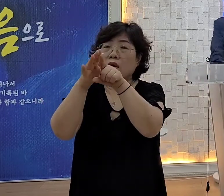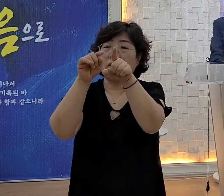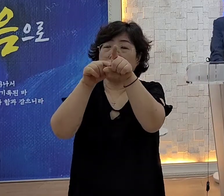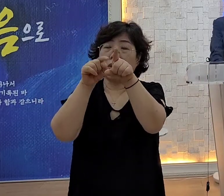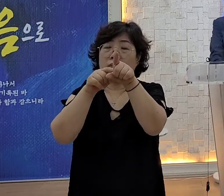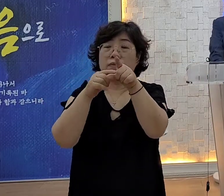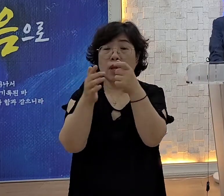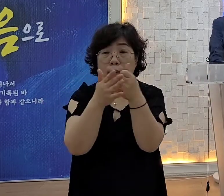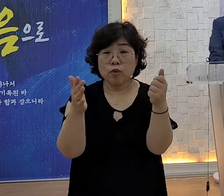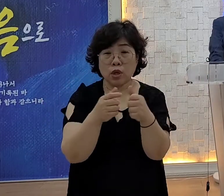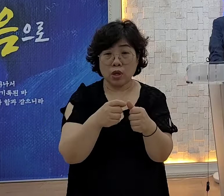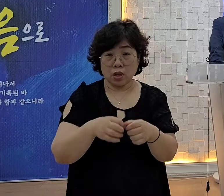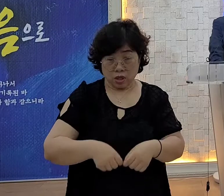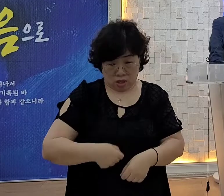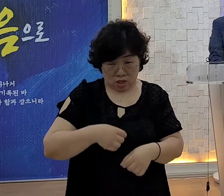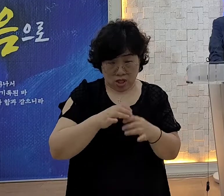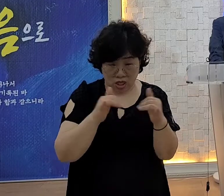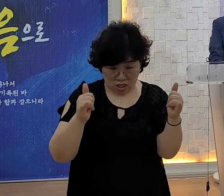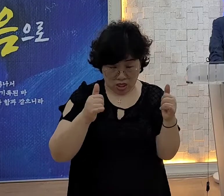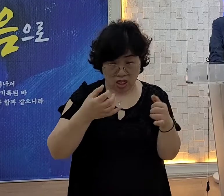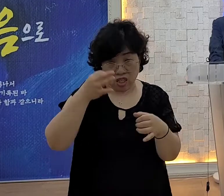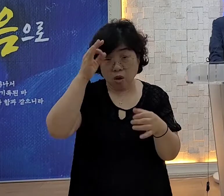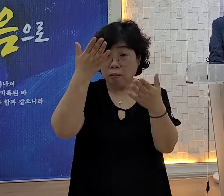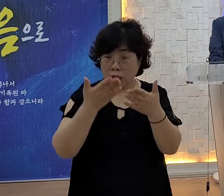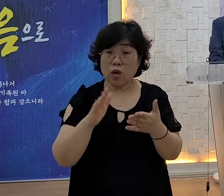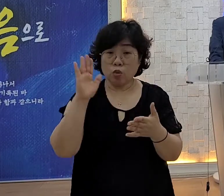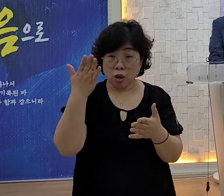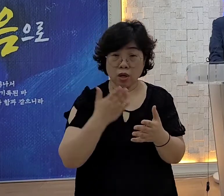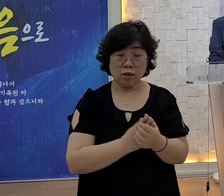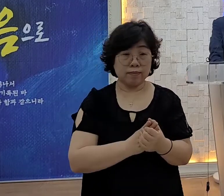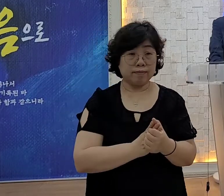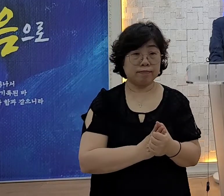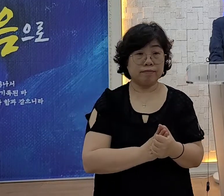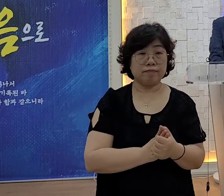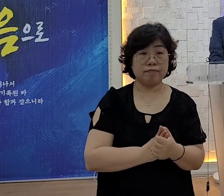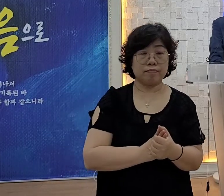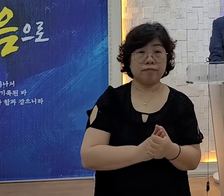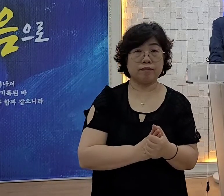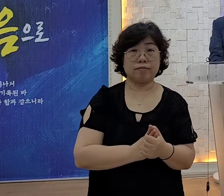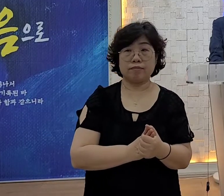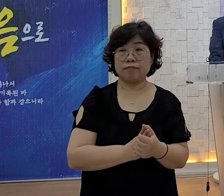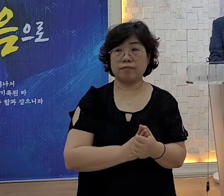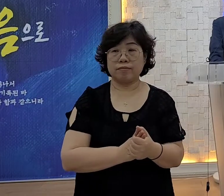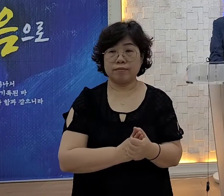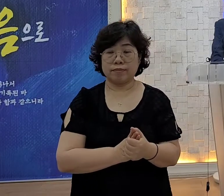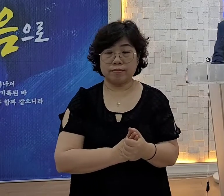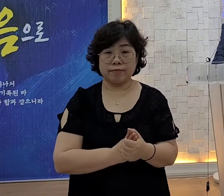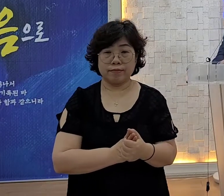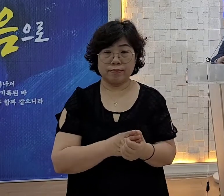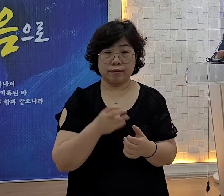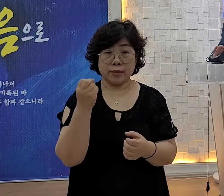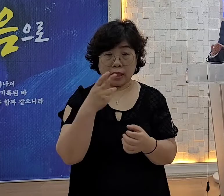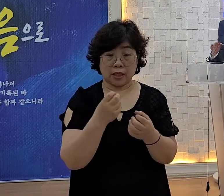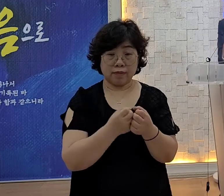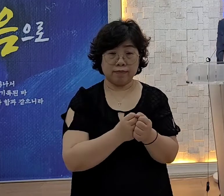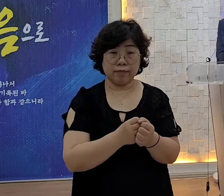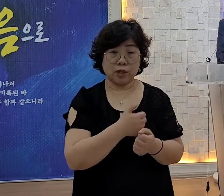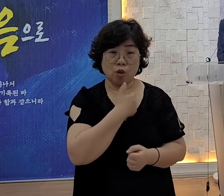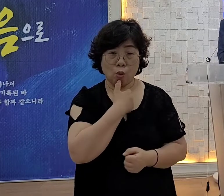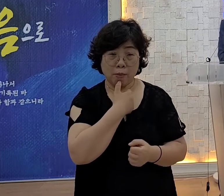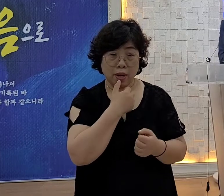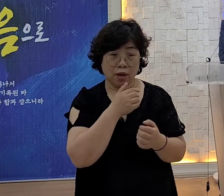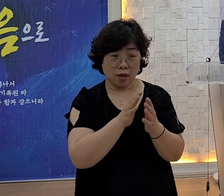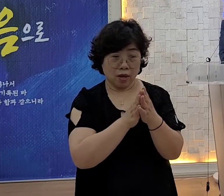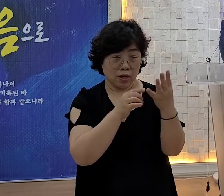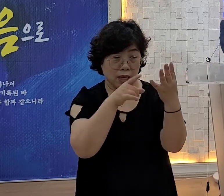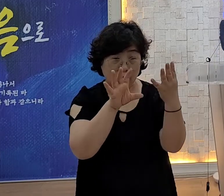때문에 그가 어렵게 되었다라고 하는 이 사실을 이 성경 우리에게 보여주고 있는 것이죠. 자, 다시 로마서 4장